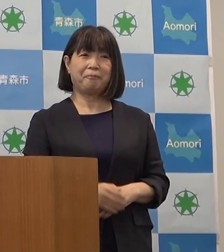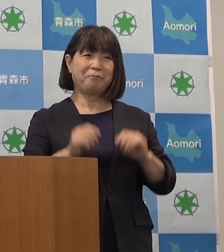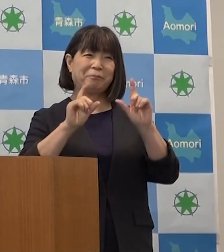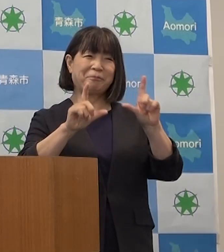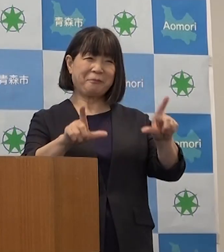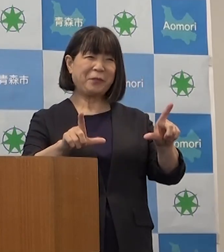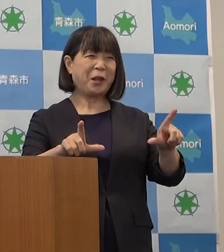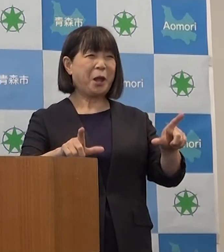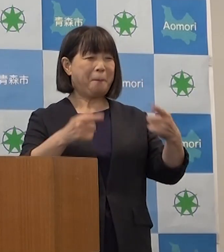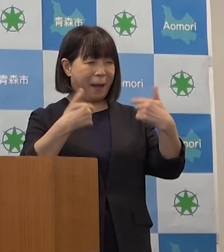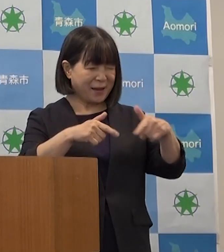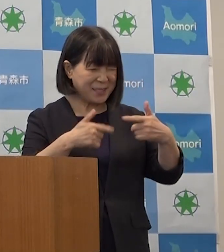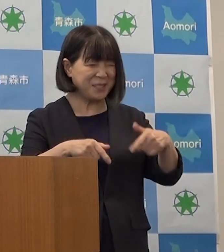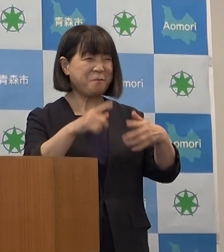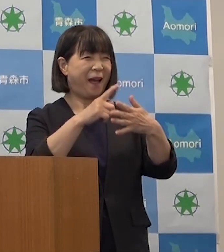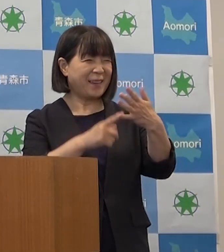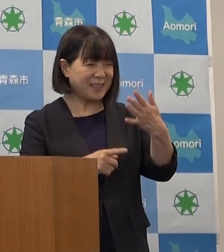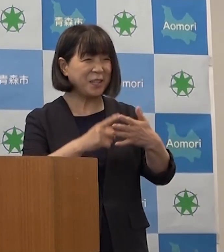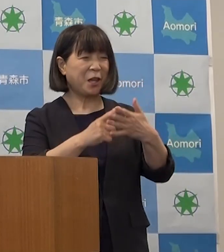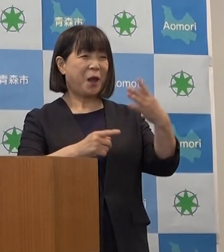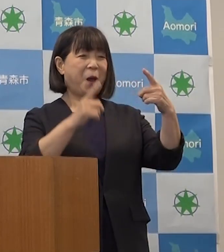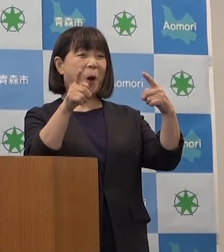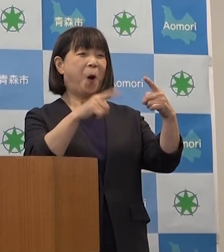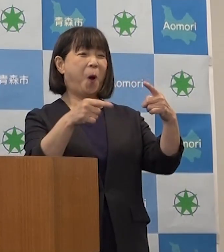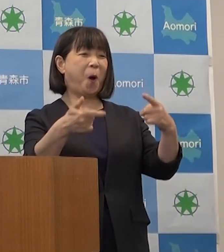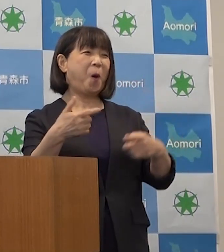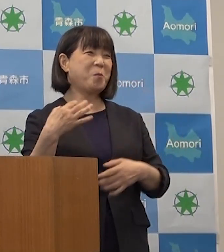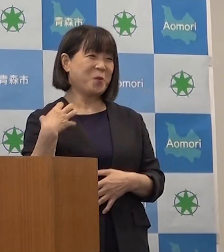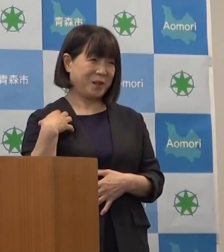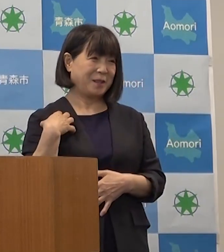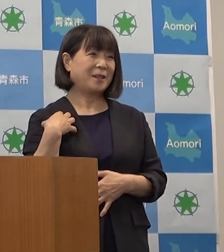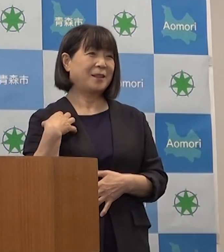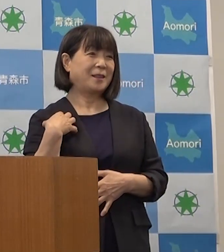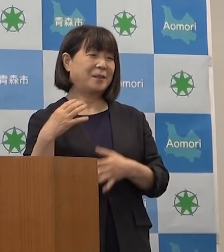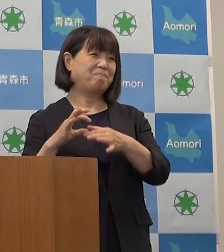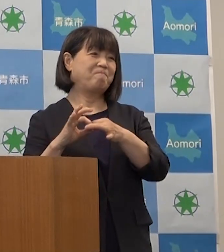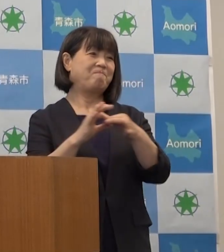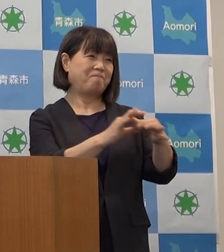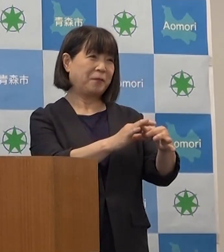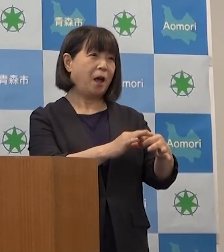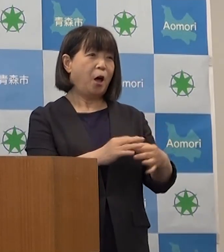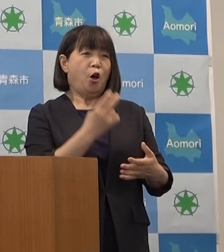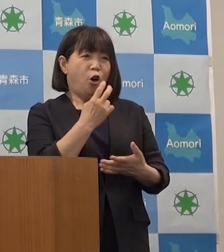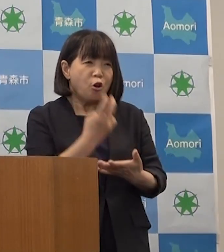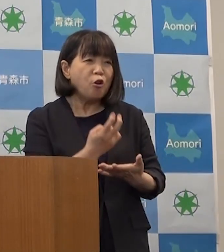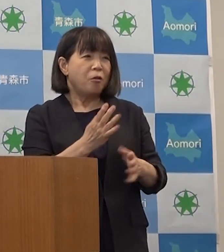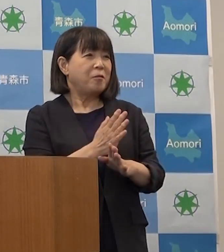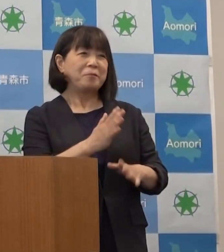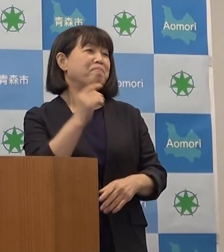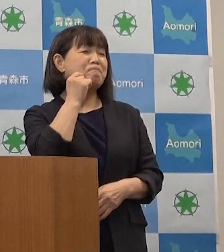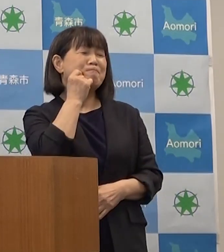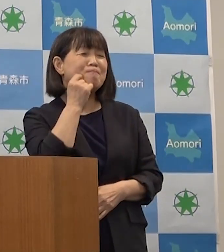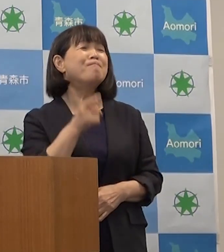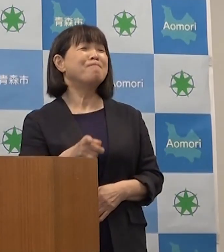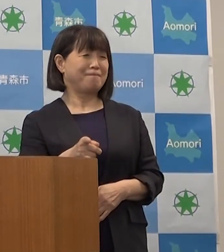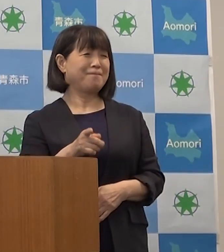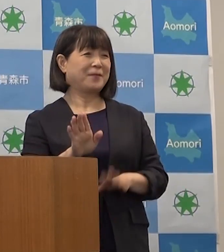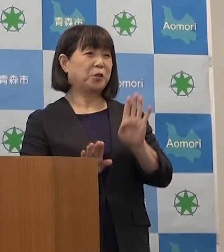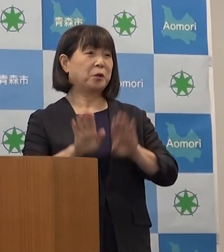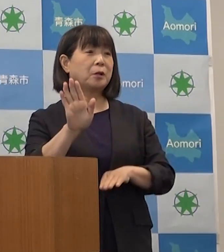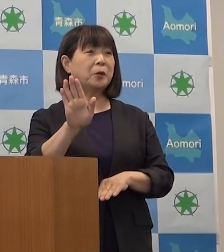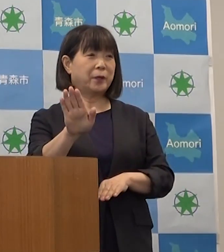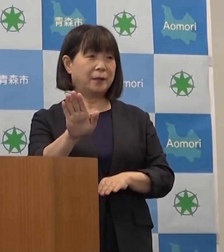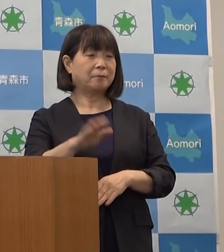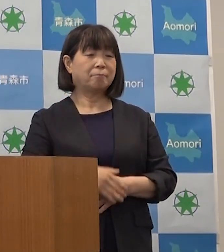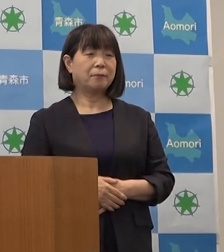毎日毎日ものすごい公務が続いておりまして、本当に息つく間もないほどであります。ただこれ